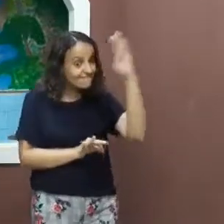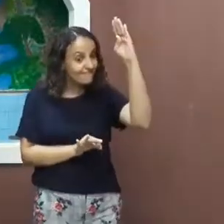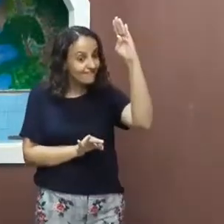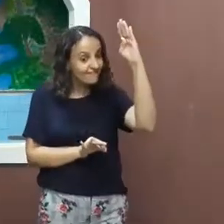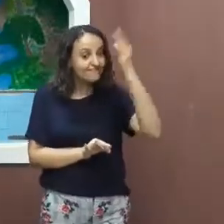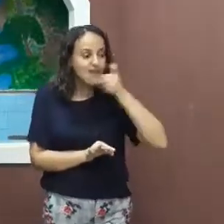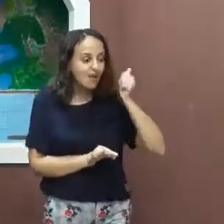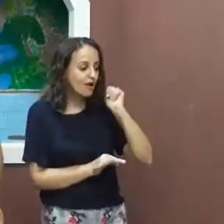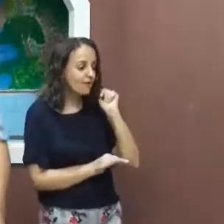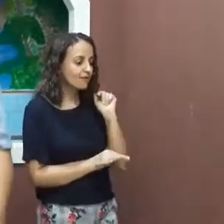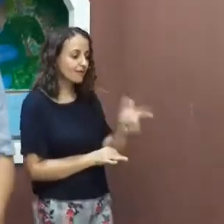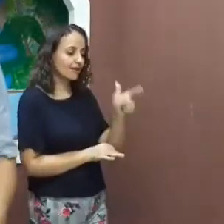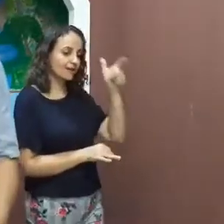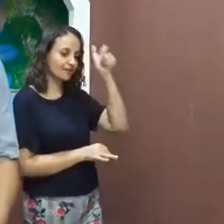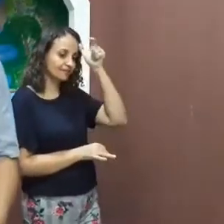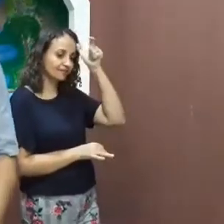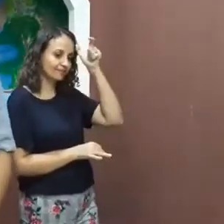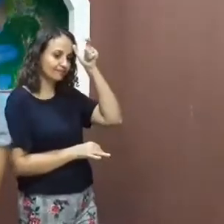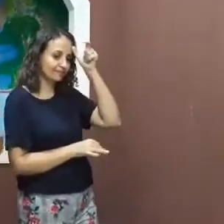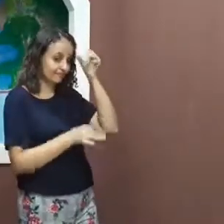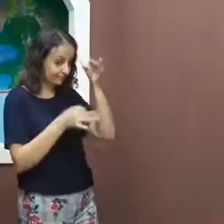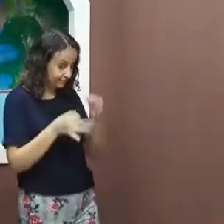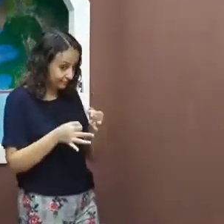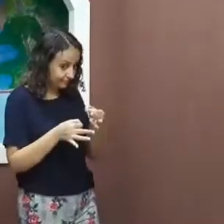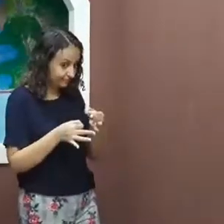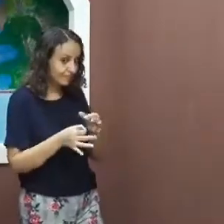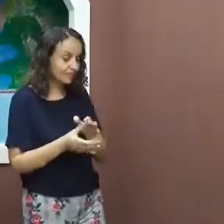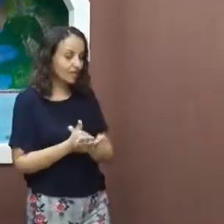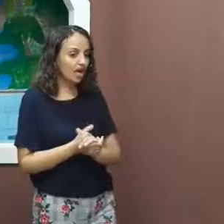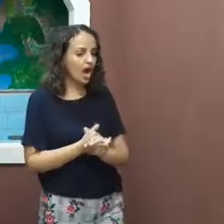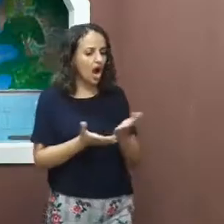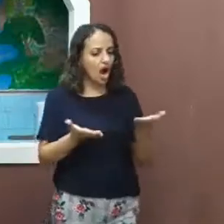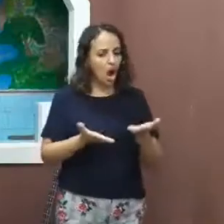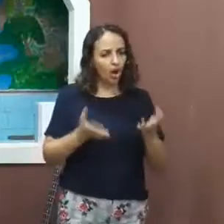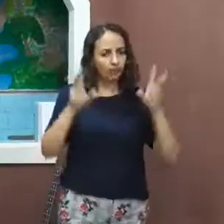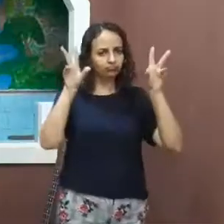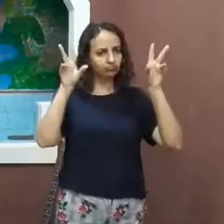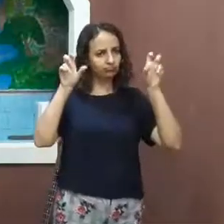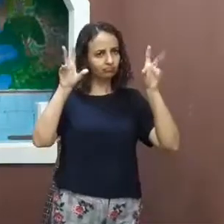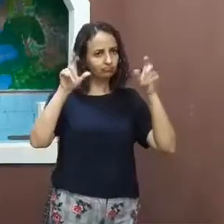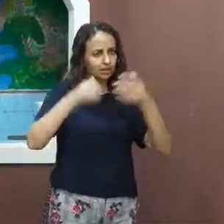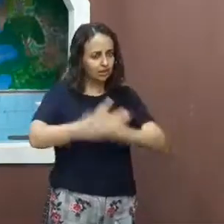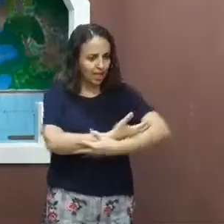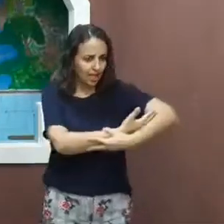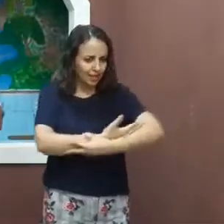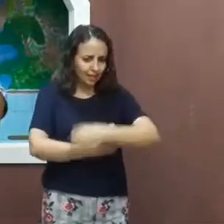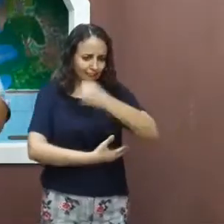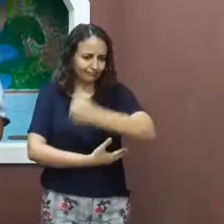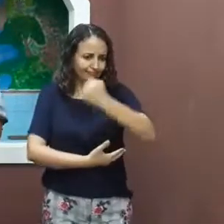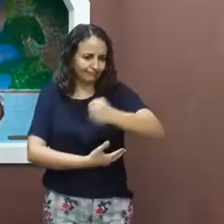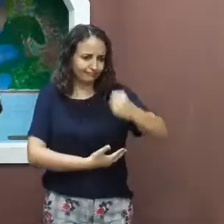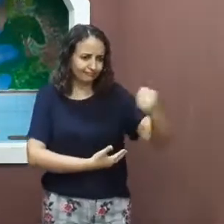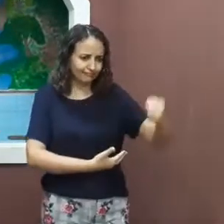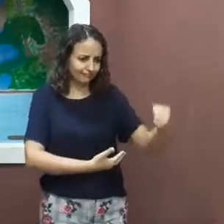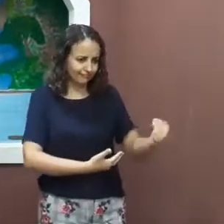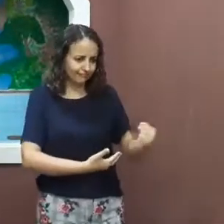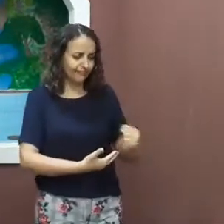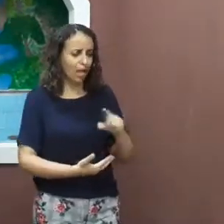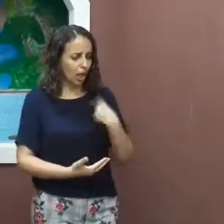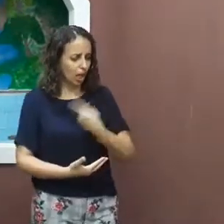intenções malignas de Satanás. O massacre das crianças, podemos colocar os primeiros